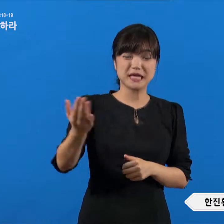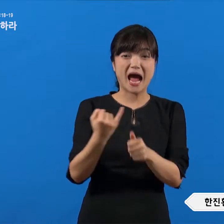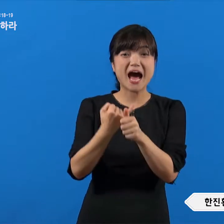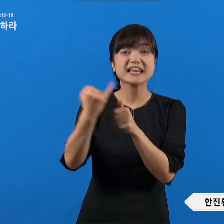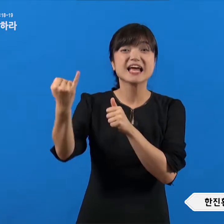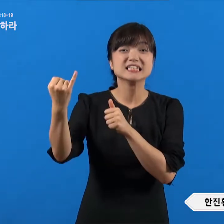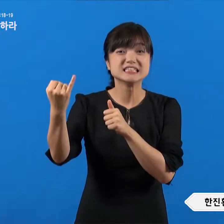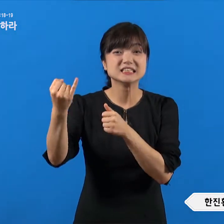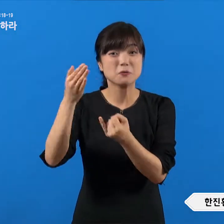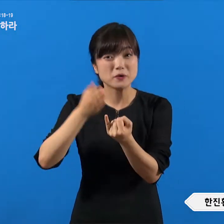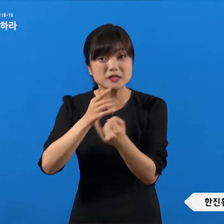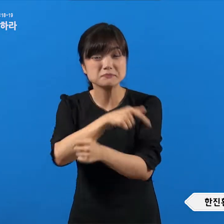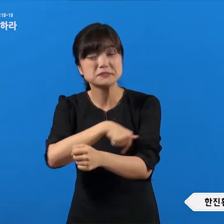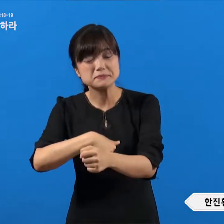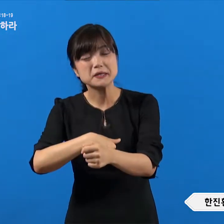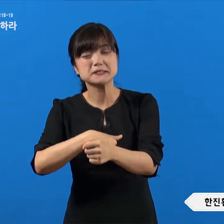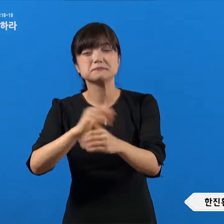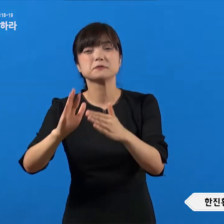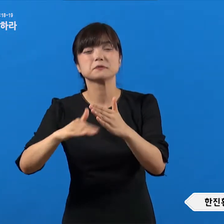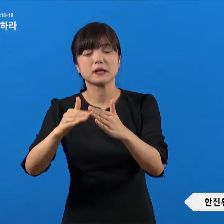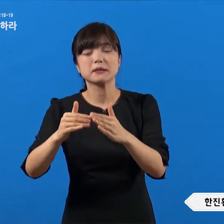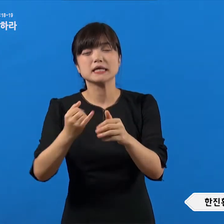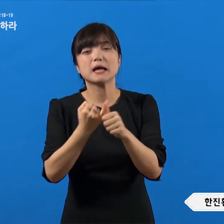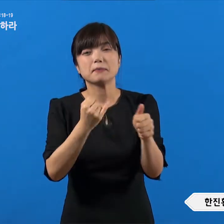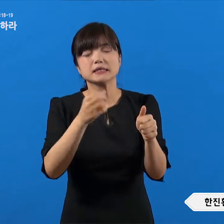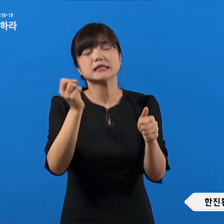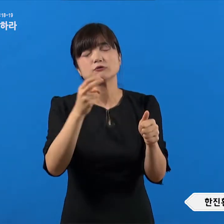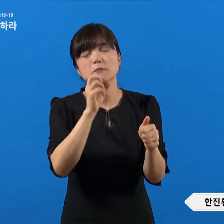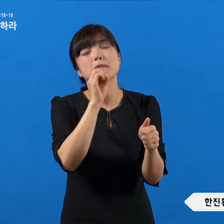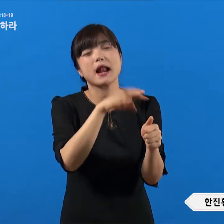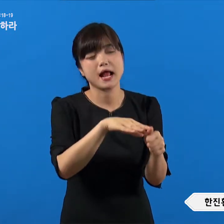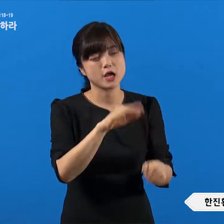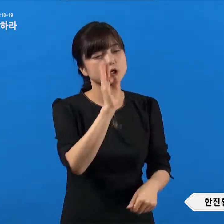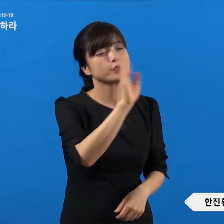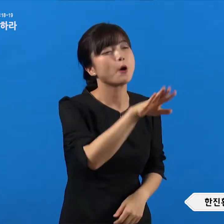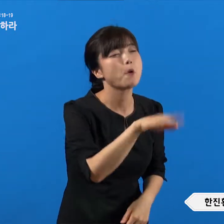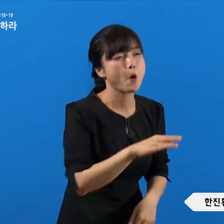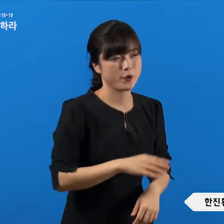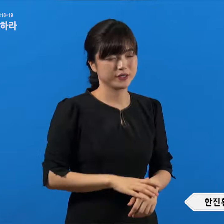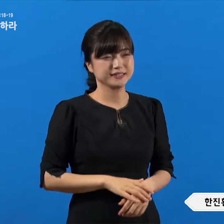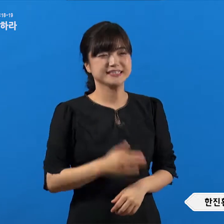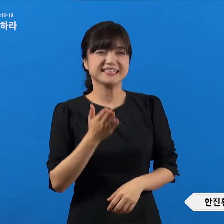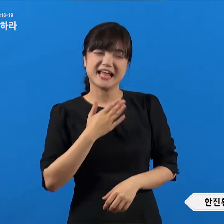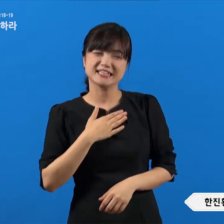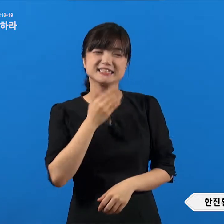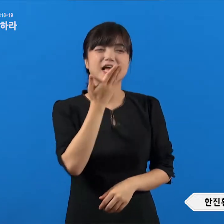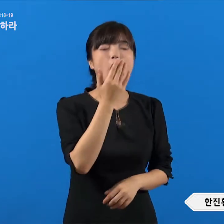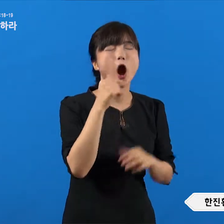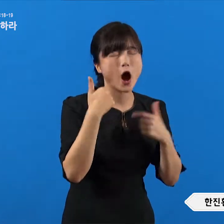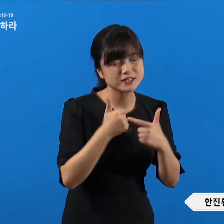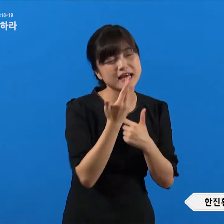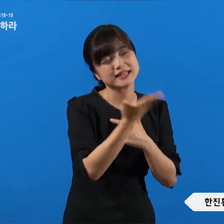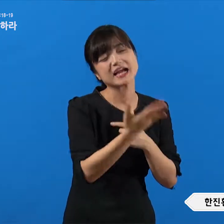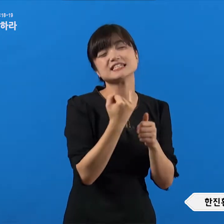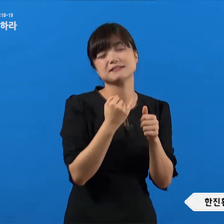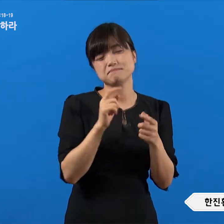되시는 분들은 남편에게 자주 이렇게 말하십시오. 여보, 나는 언제나 당신 편이야.